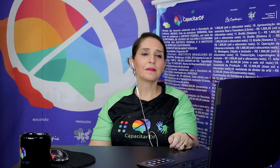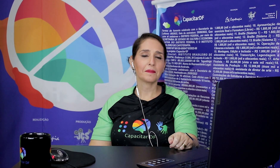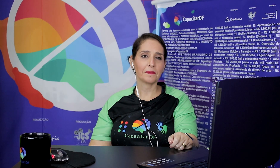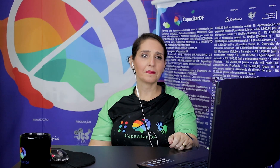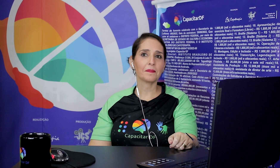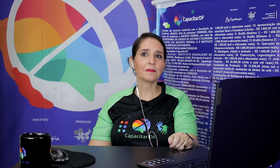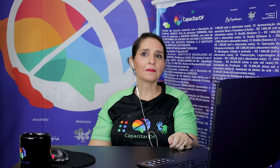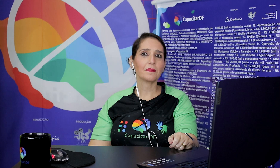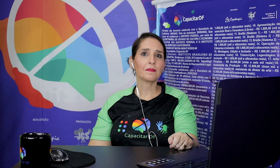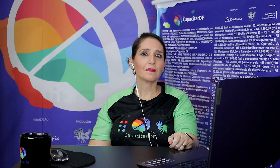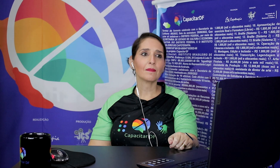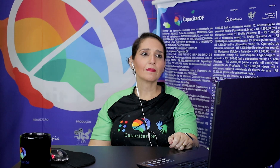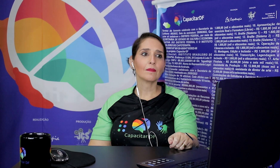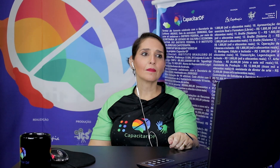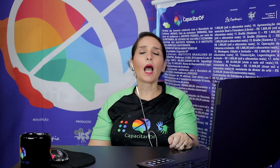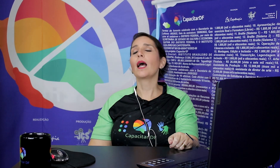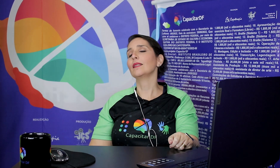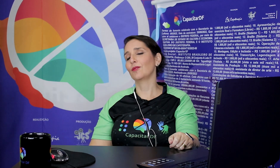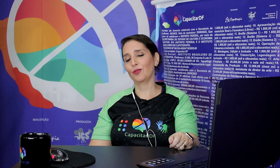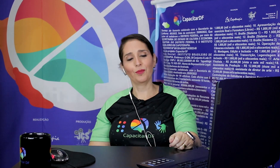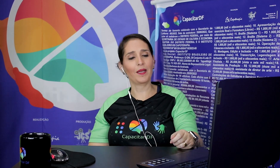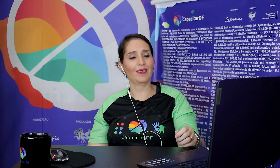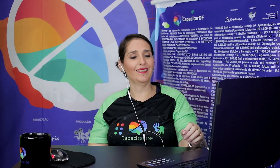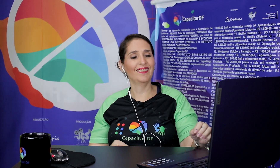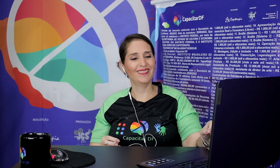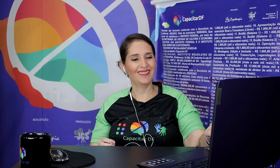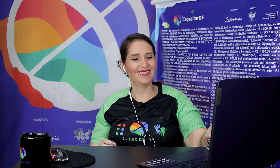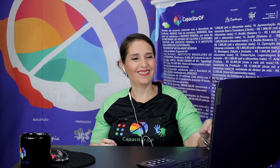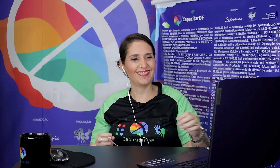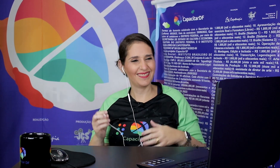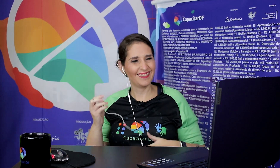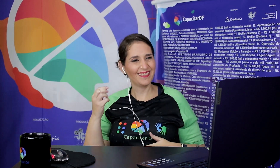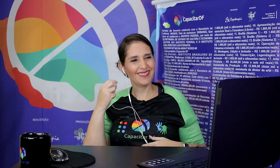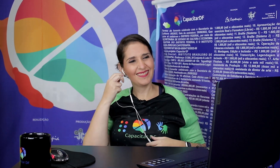Estou tentando só tirar minha mão, desculpa. Ah, não, Espere um tudo bem. momento.